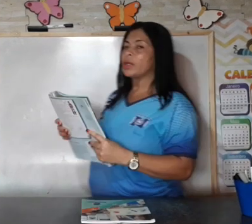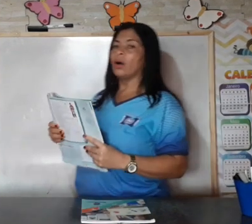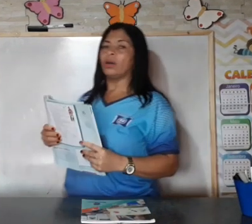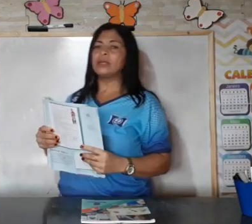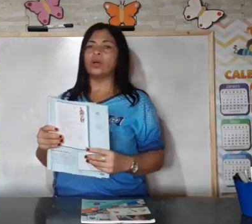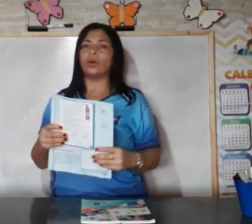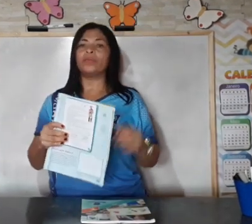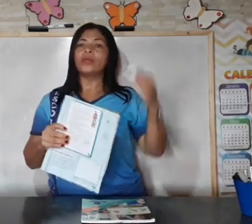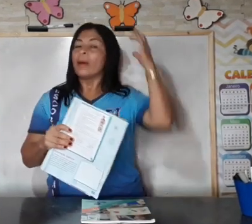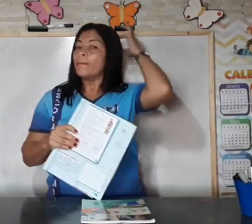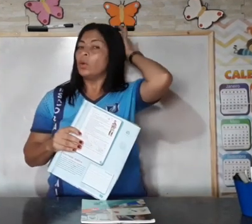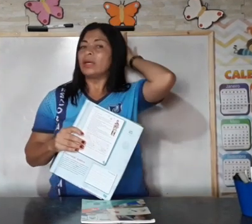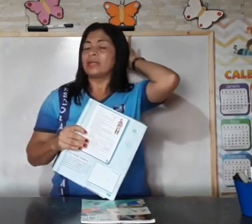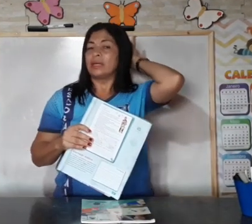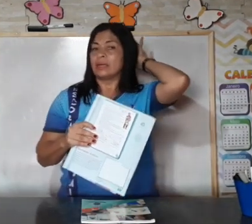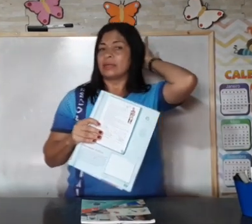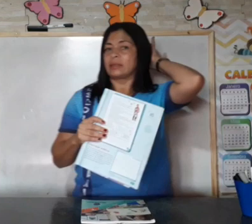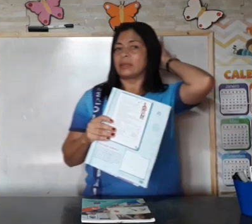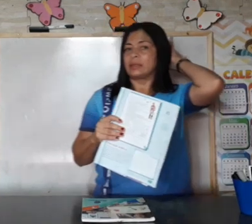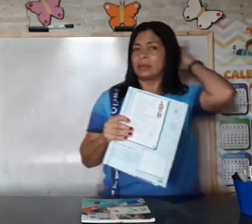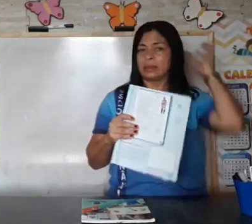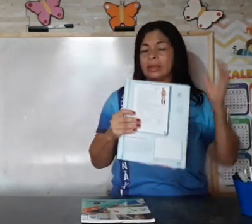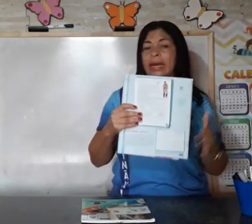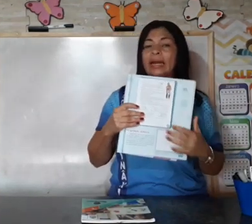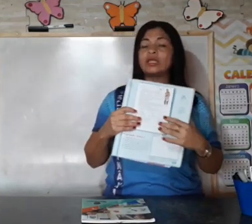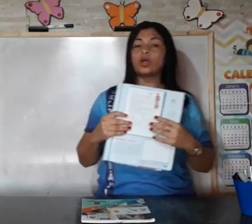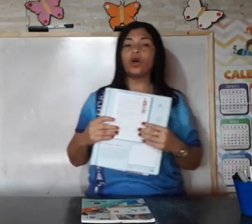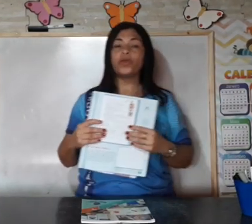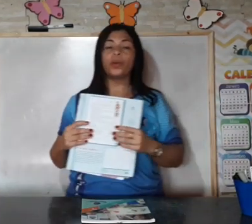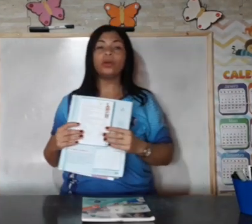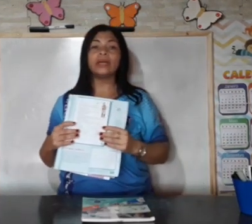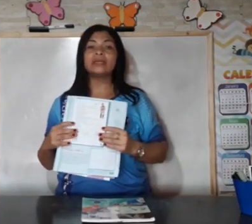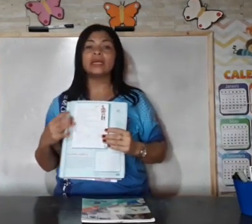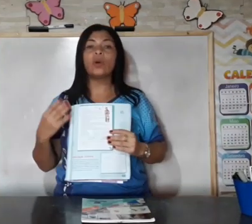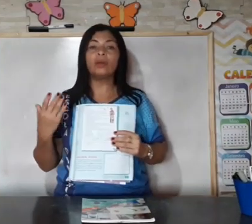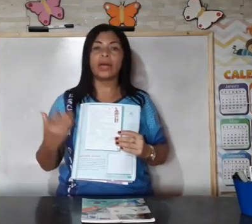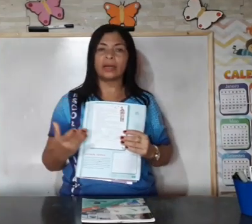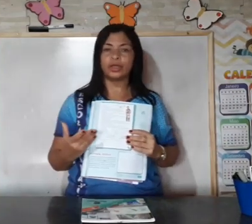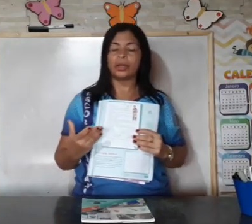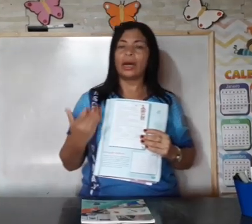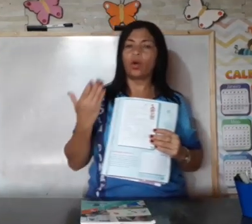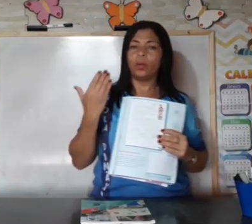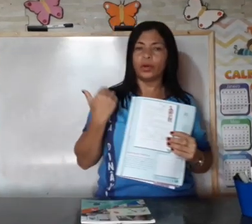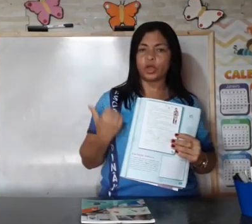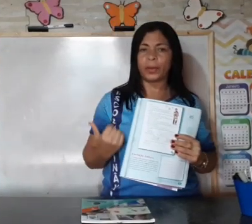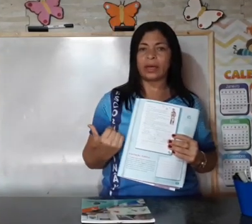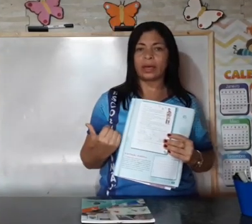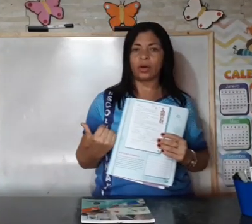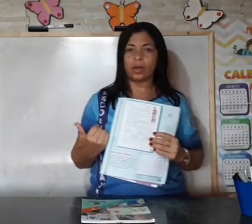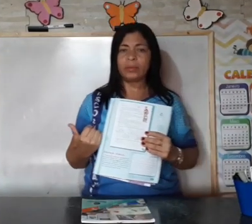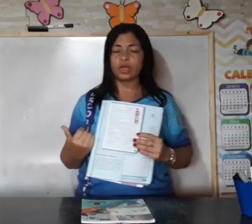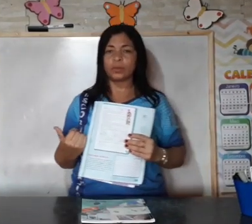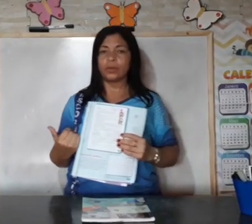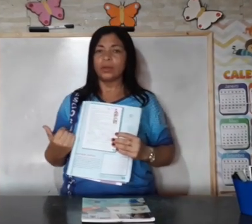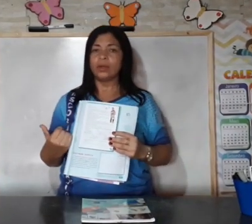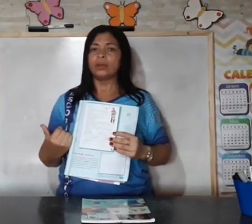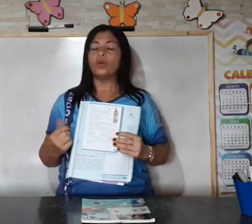Olha só, muitas crianças, elas sofrem por desigualdade, como eu expliquei agora mesmo. O que